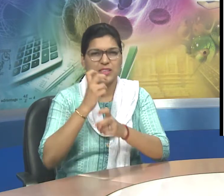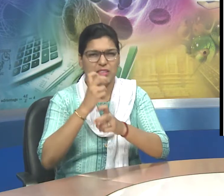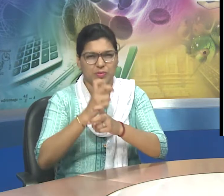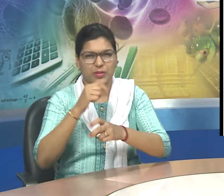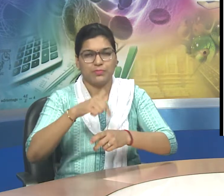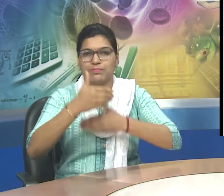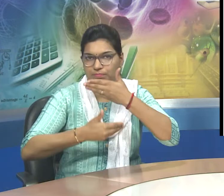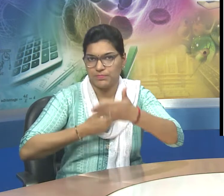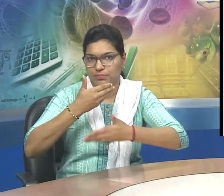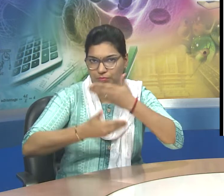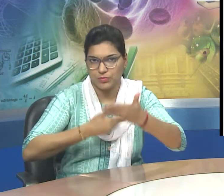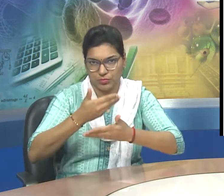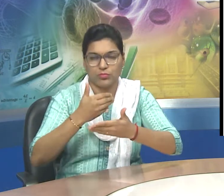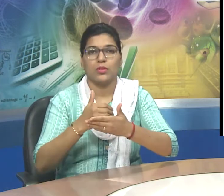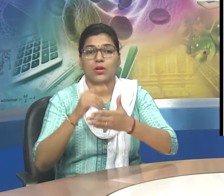पहले हम कठिन शब्दों को करेंगे,